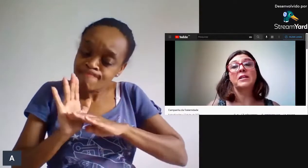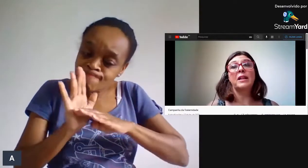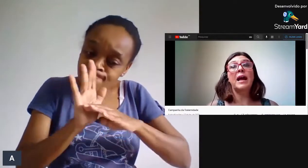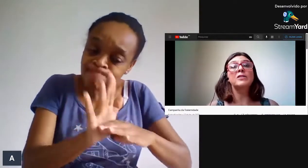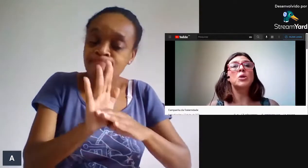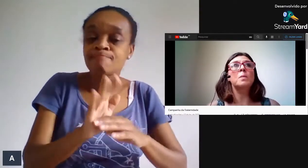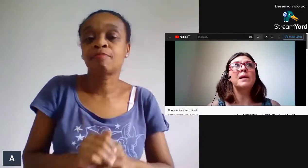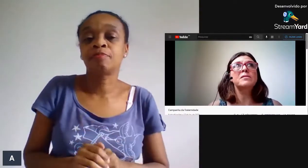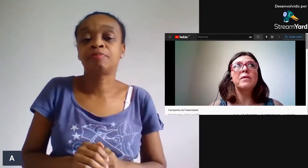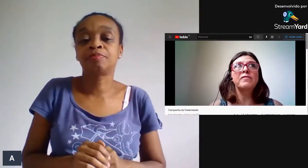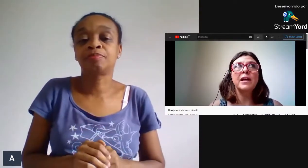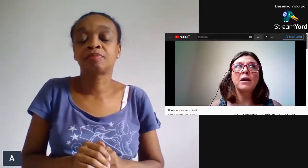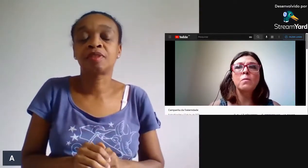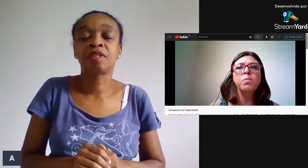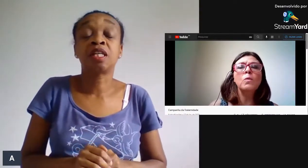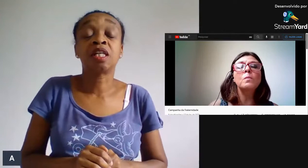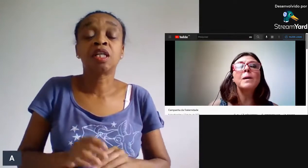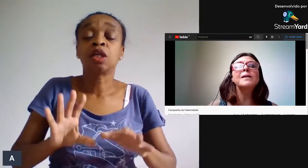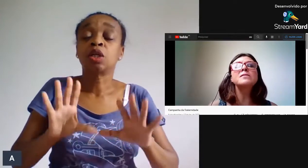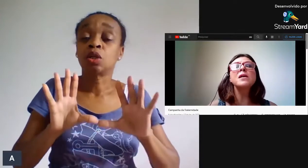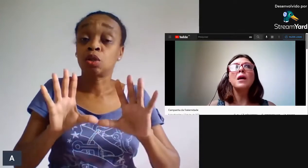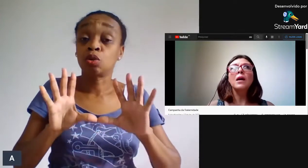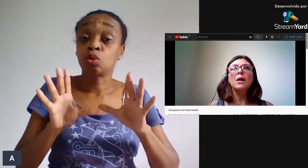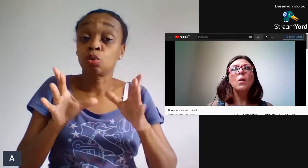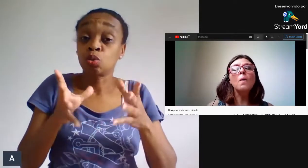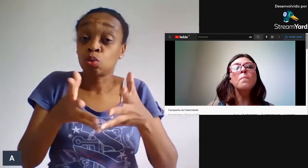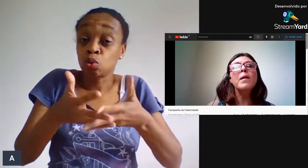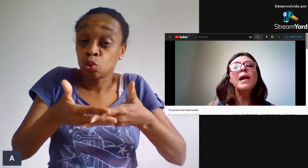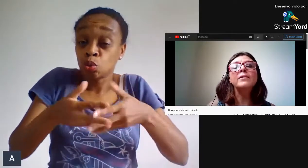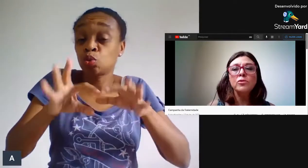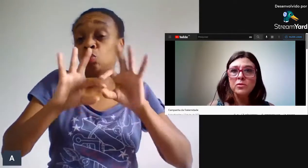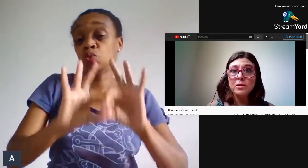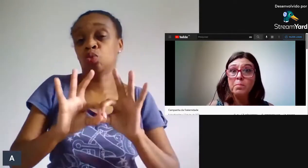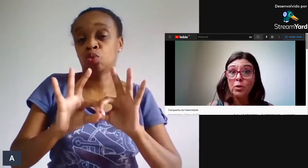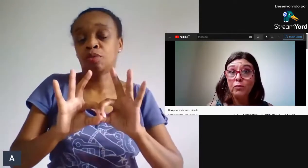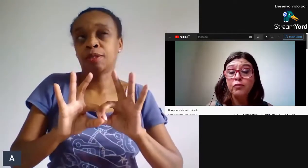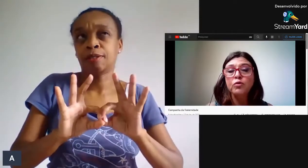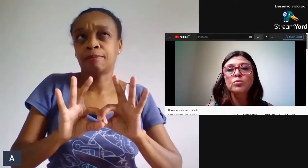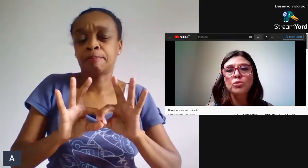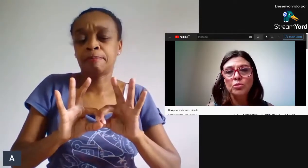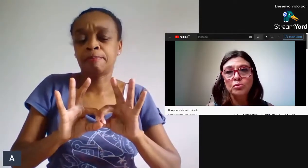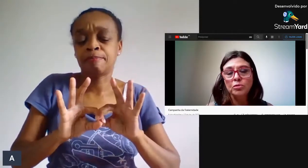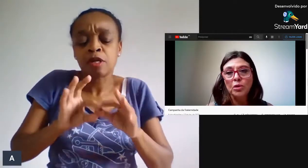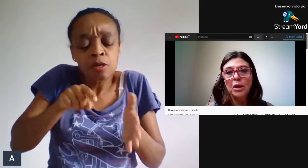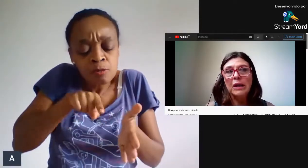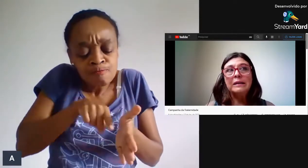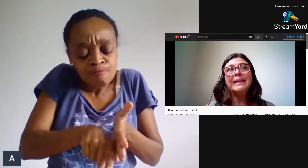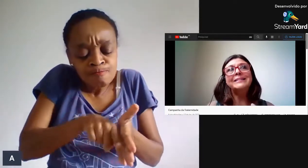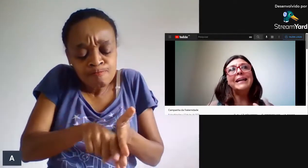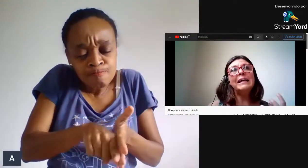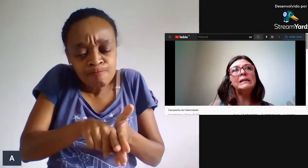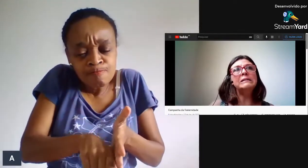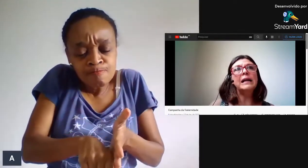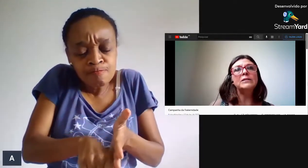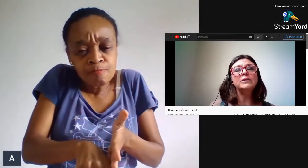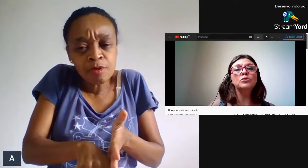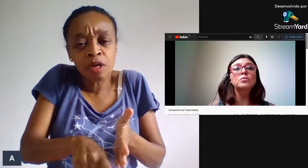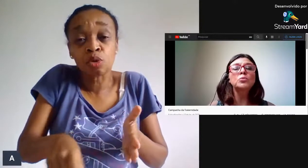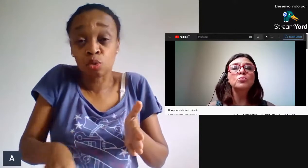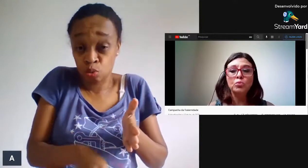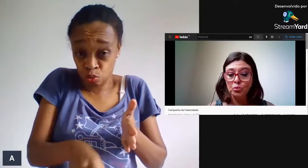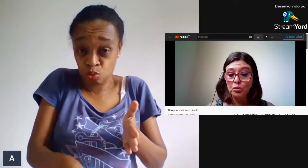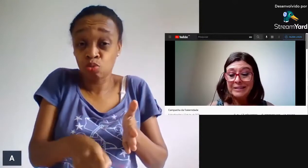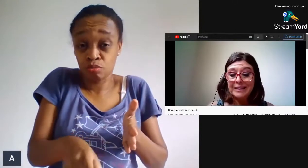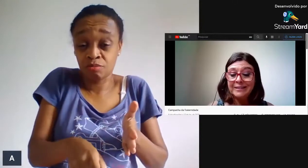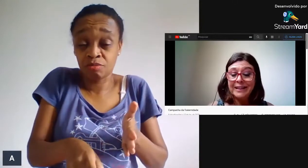da fraternidade começam a ficar um pouco mais complexos e profundos nas realidades